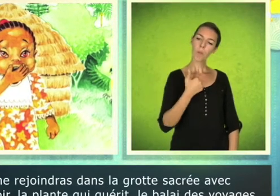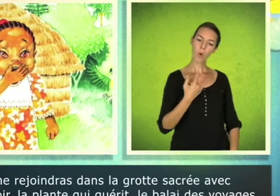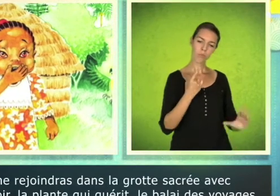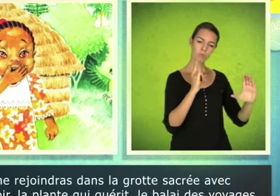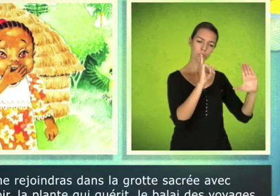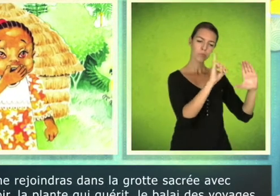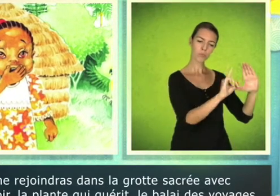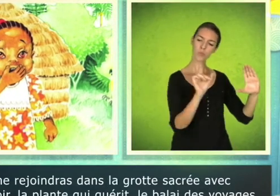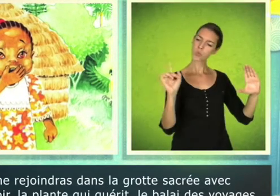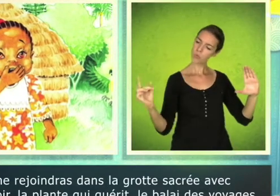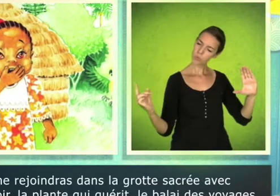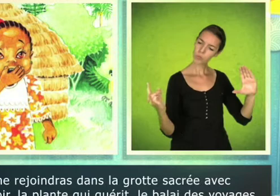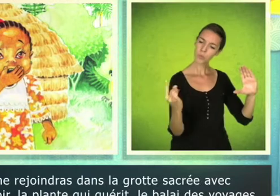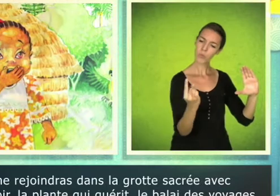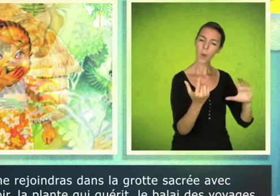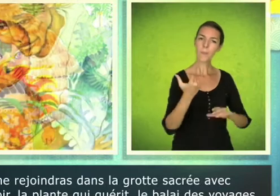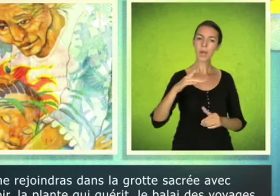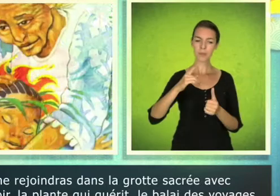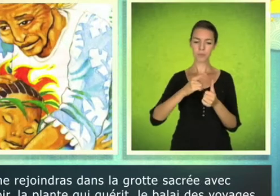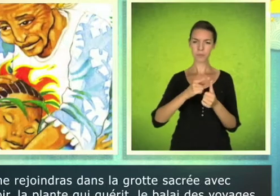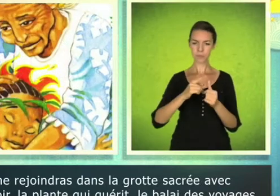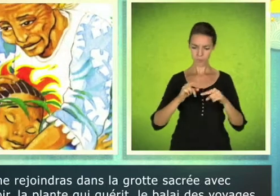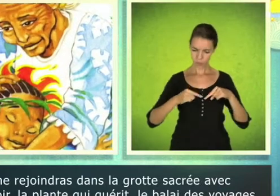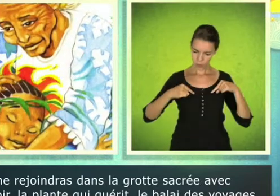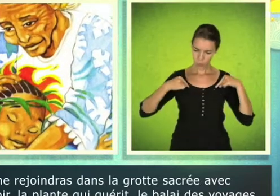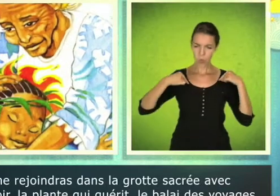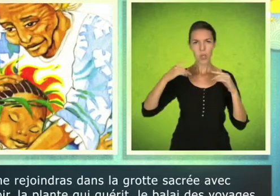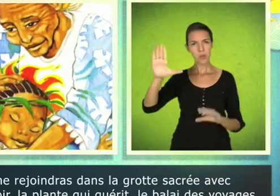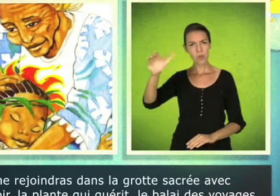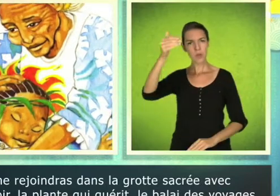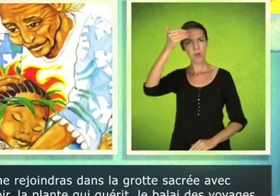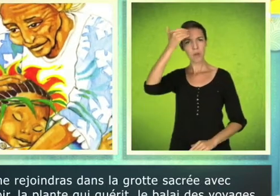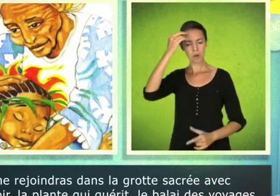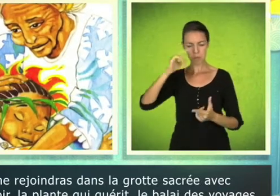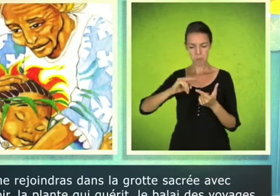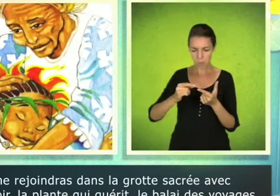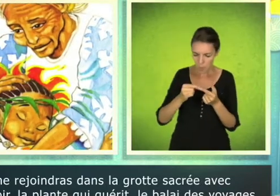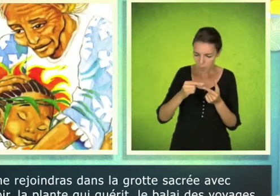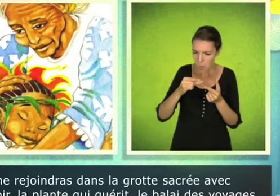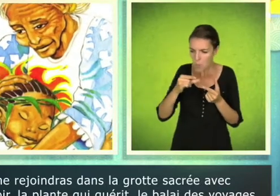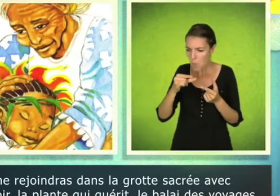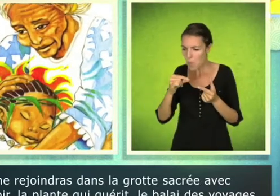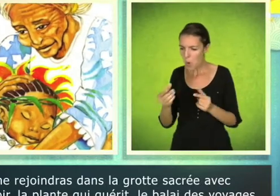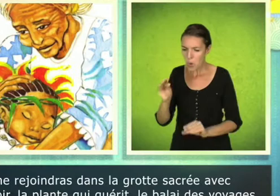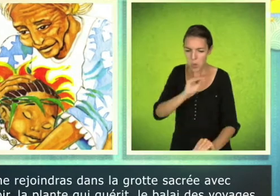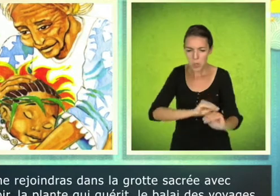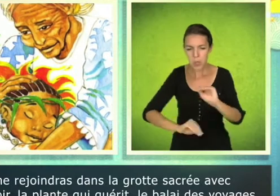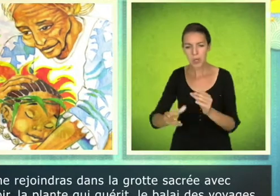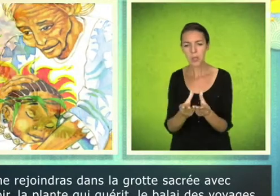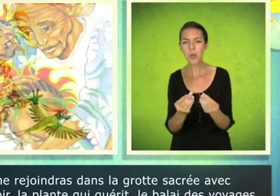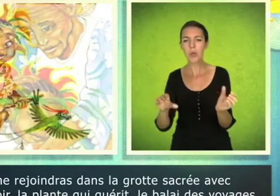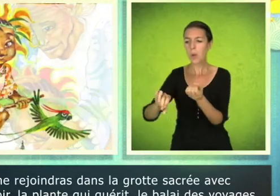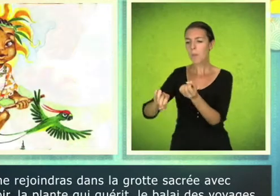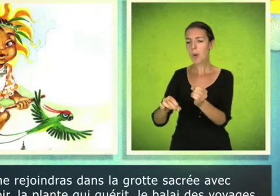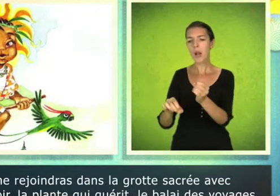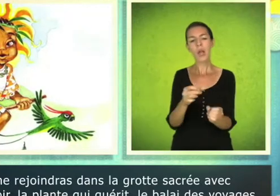Demain, tu me rejoindras dans la grotte sacrée avec le collier du savoir, la plante qui guérit,